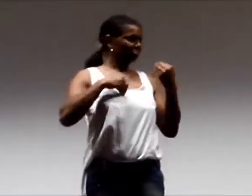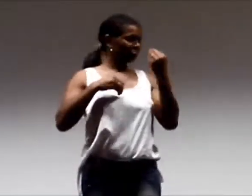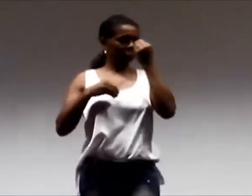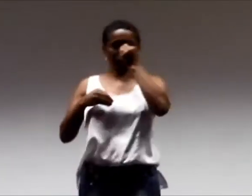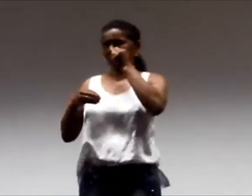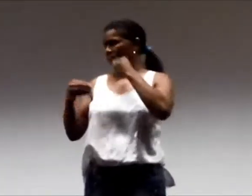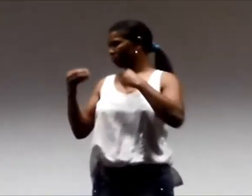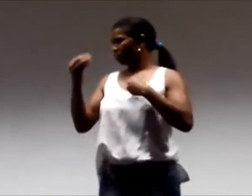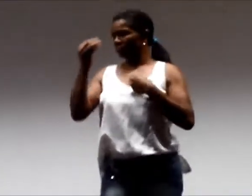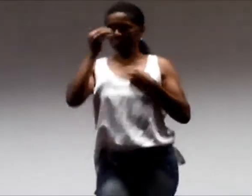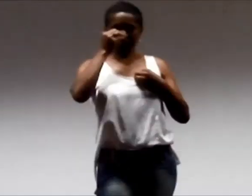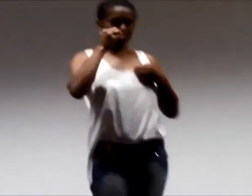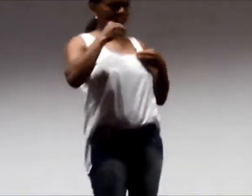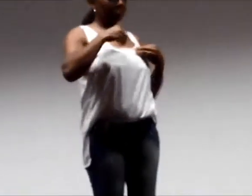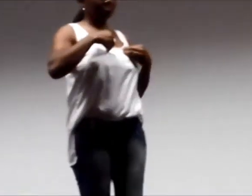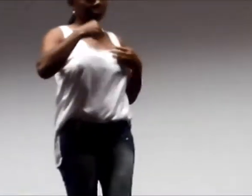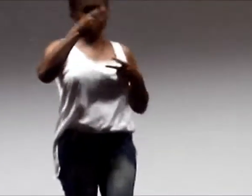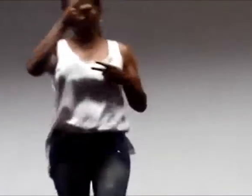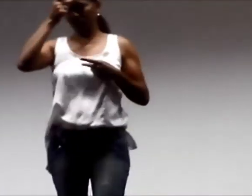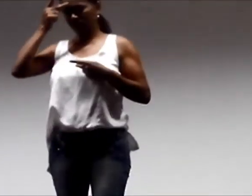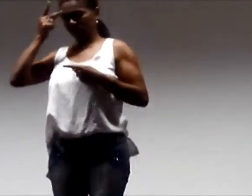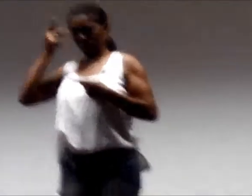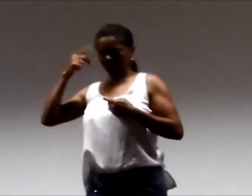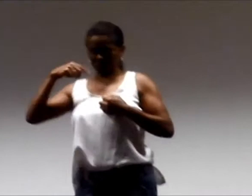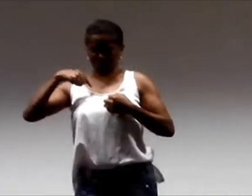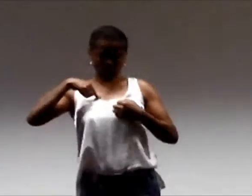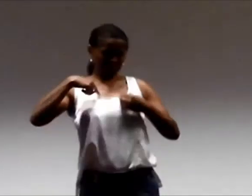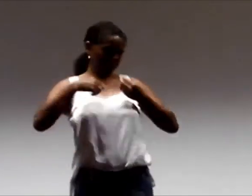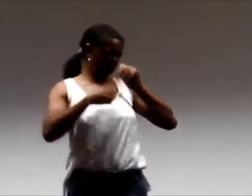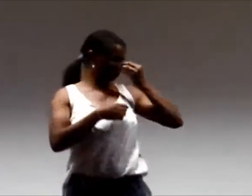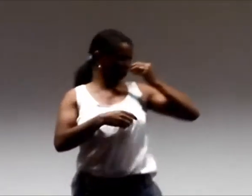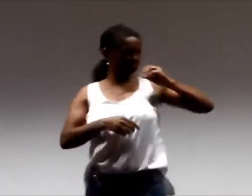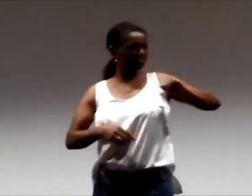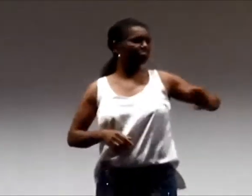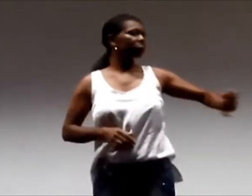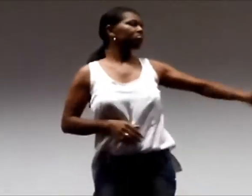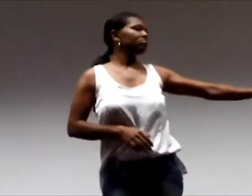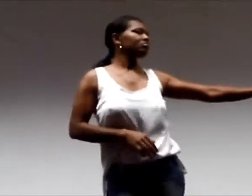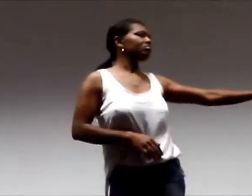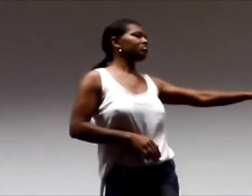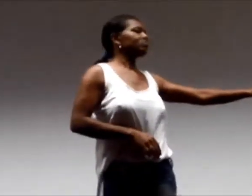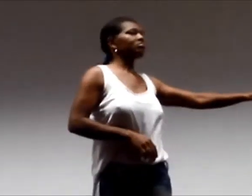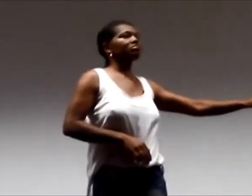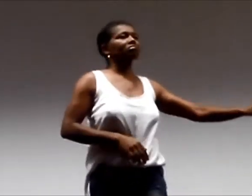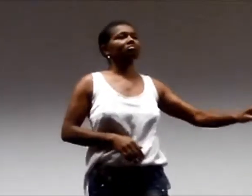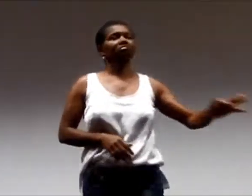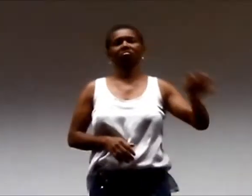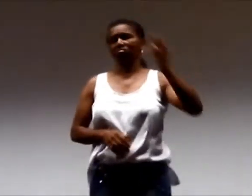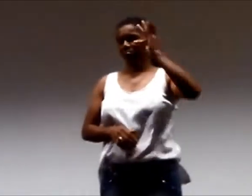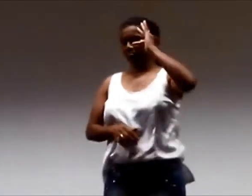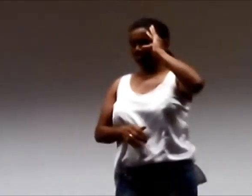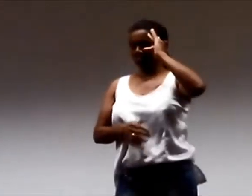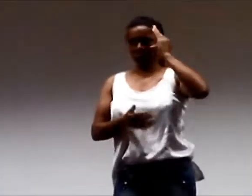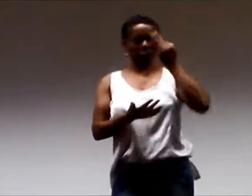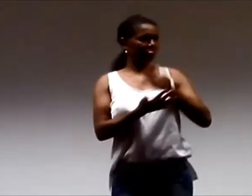dava nada por mim. Quem dava eu não tava afim. Até